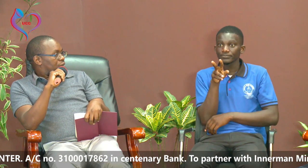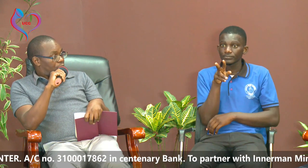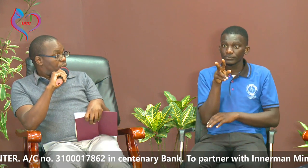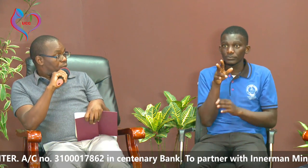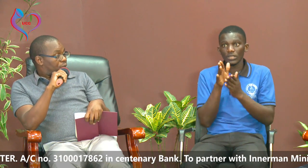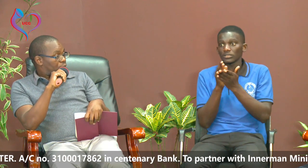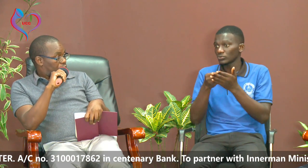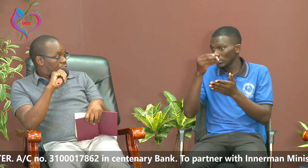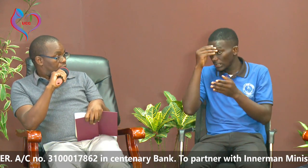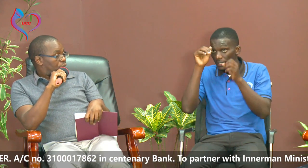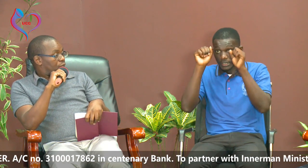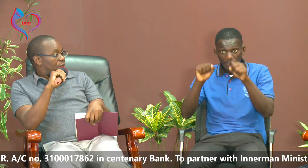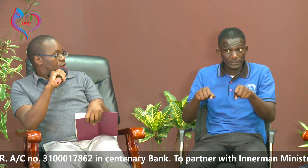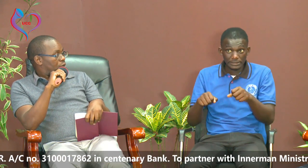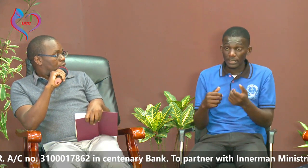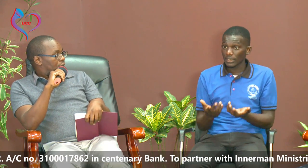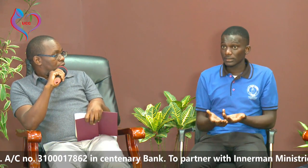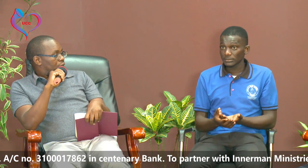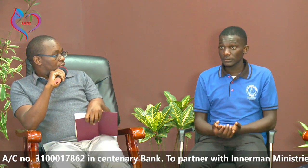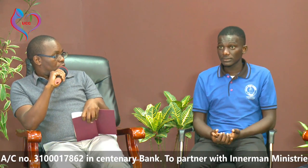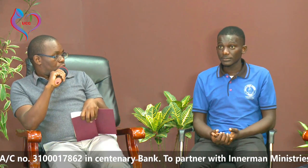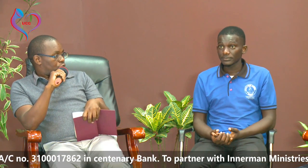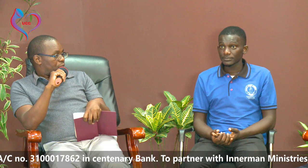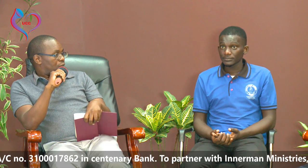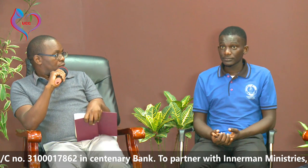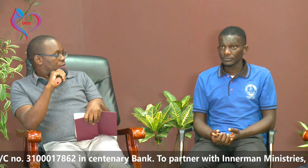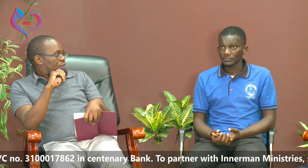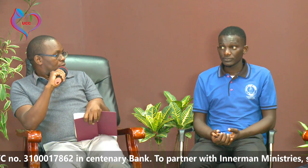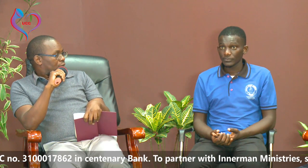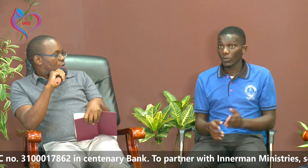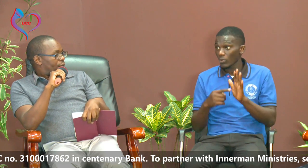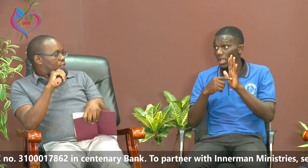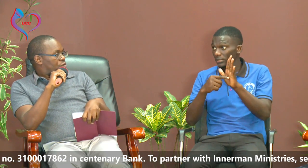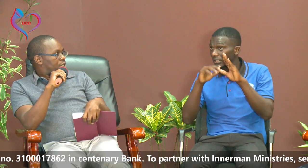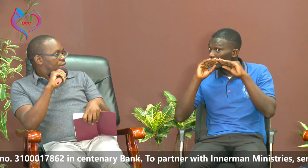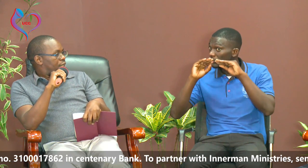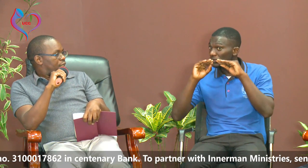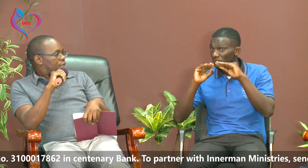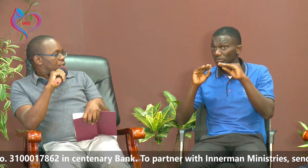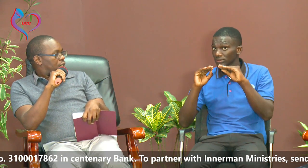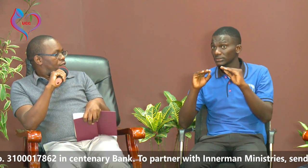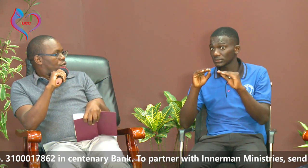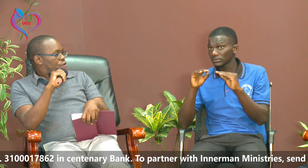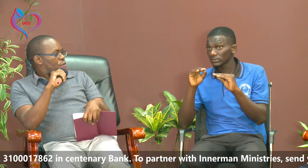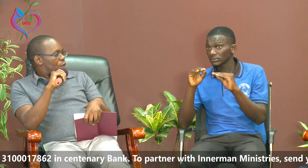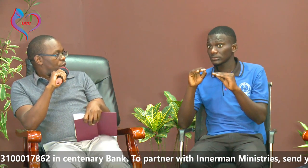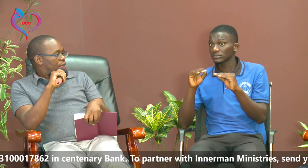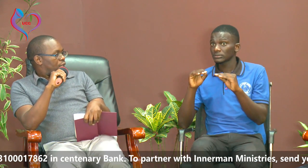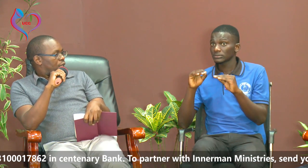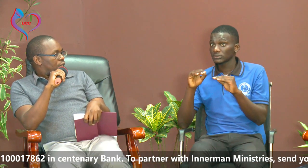nga mulaba bulabi ne mutunulira ne muyigira ko like okusomesa was concerned level yo kusoma kwe